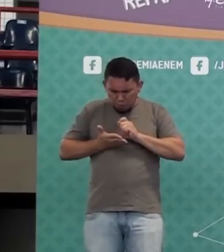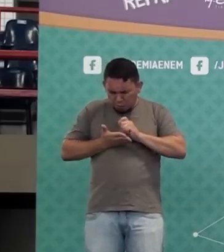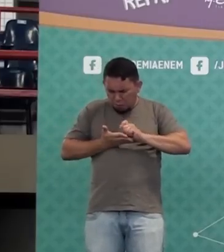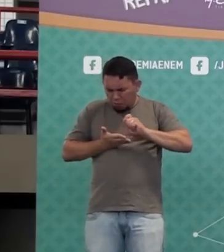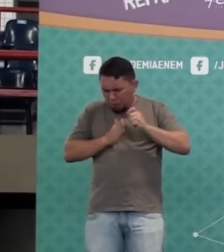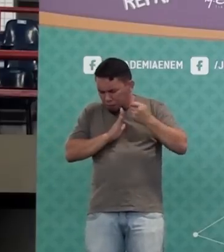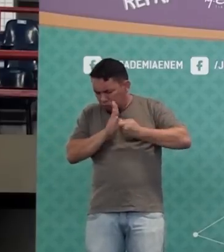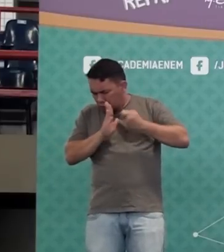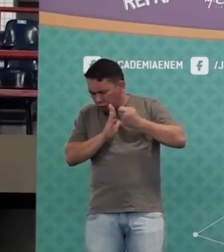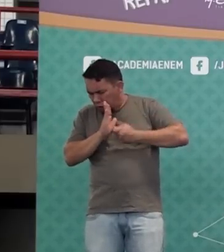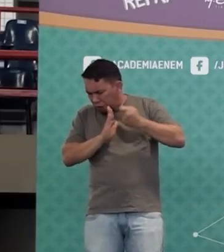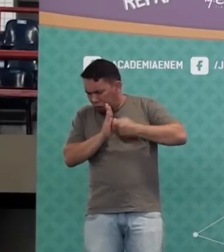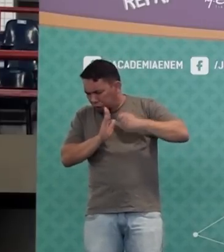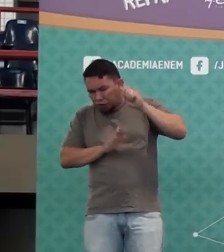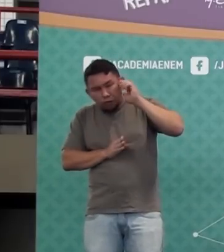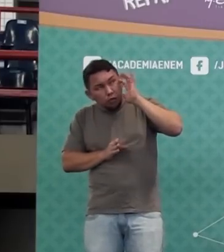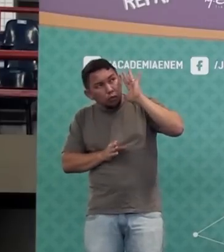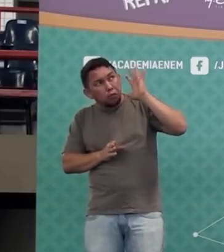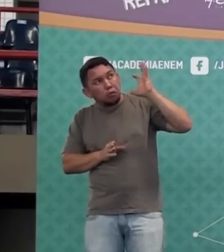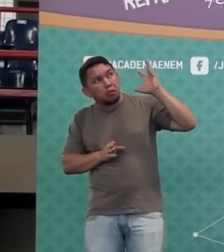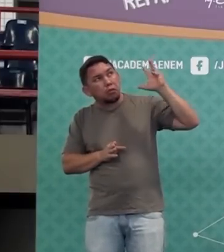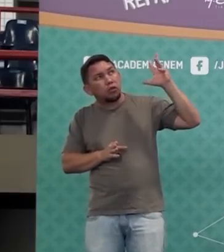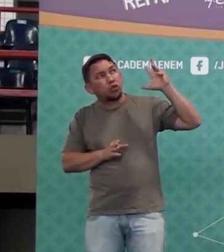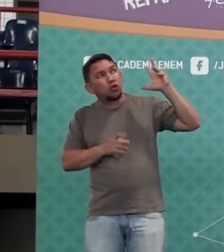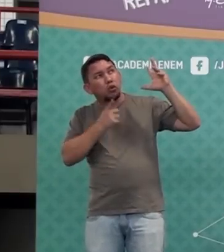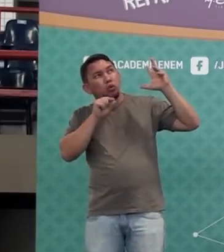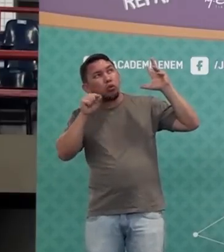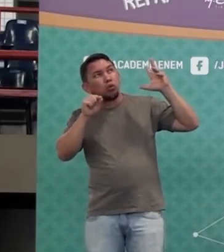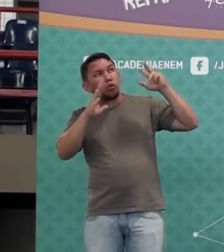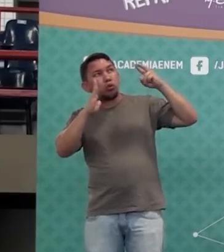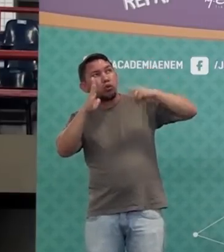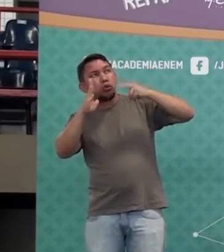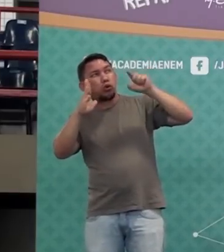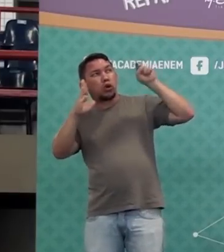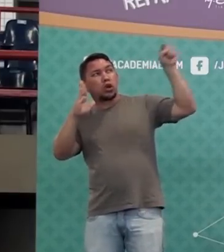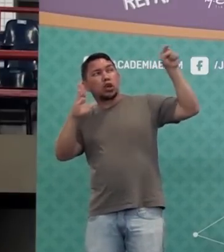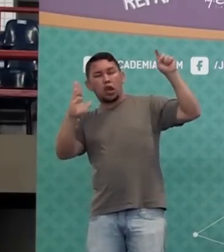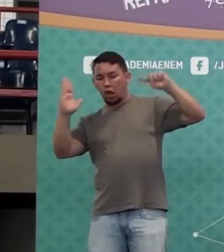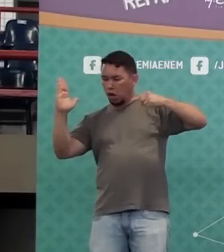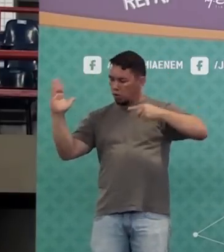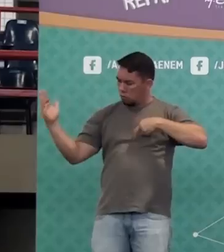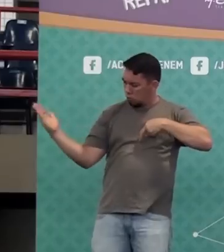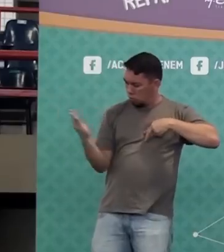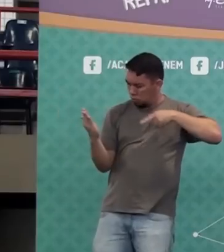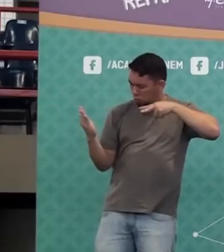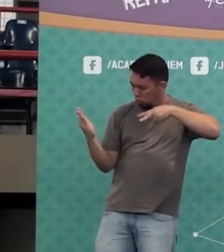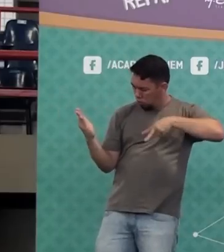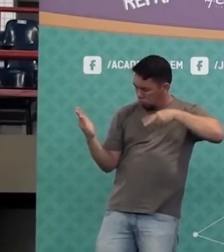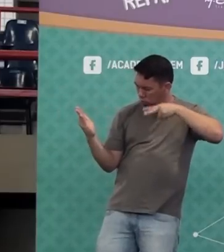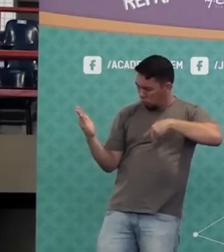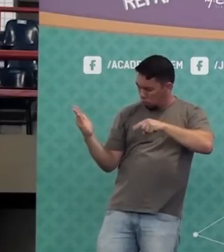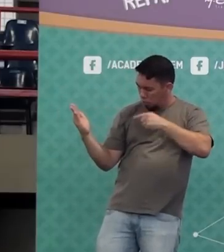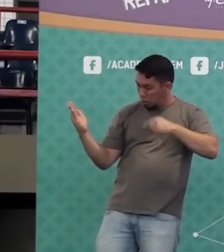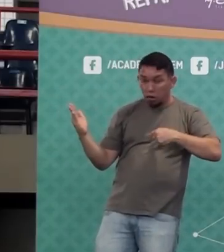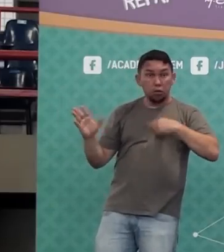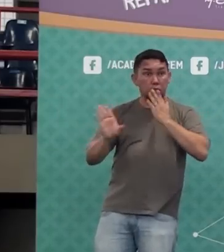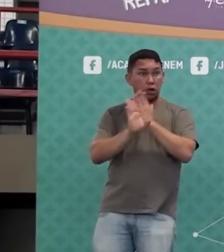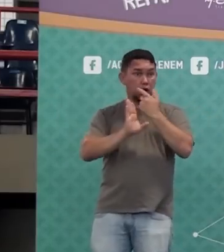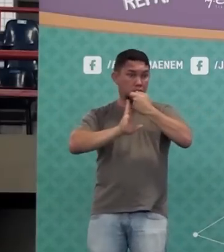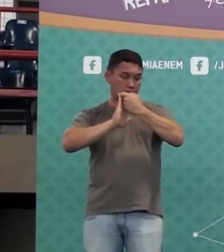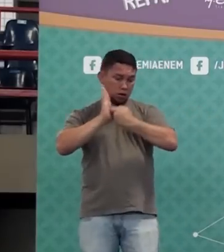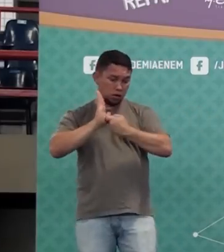redação pensando, refletindo o que é que o leitor espera de mim sobre esse assunto. Porque toda